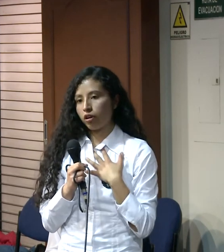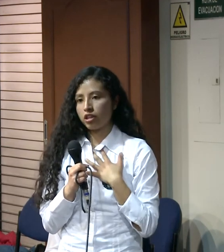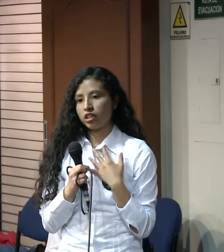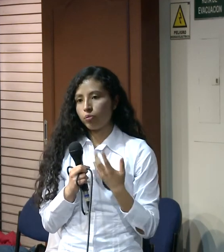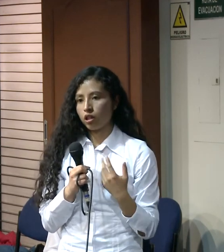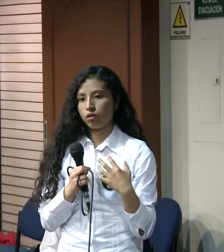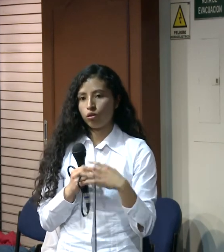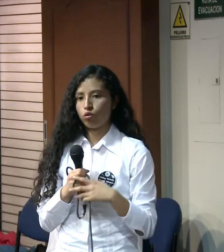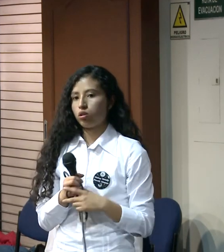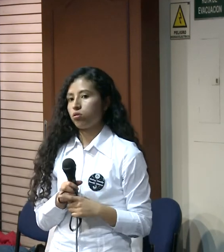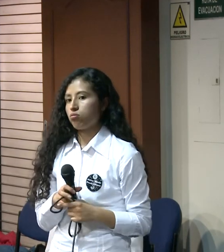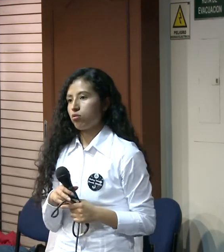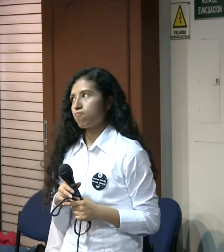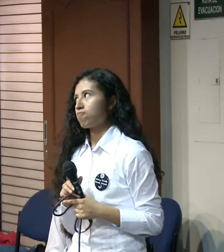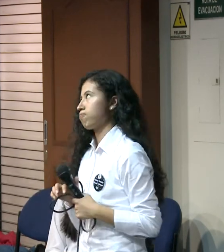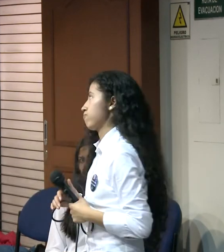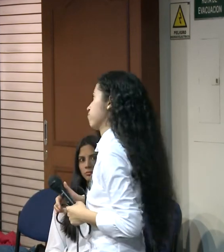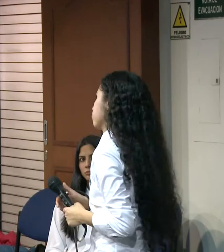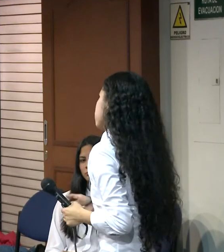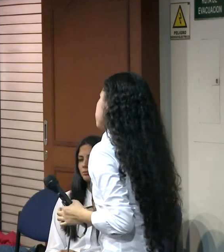y mis saberes también. Entonces.